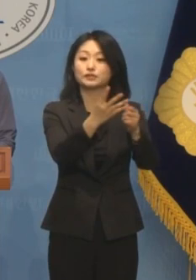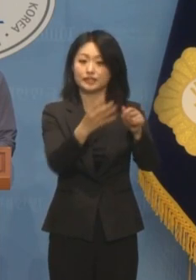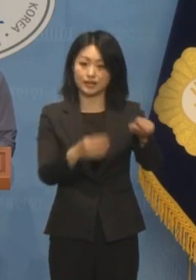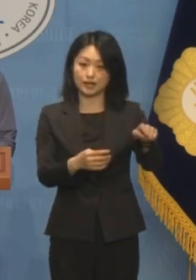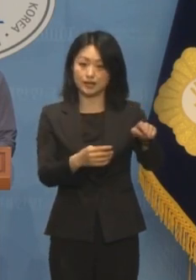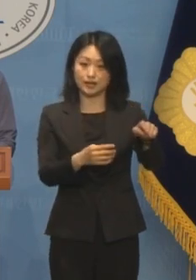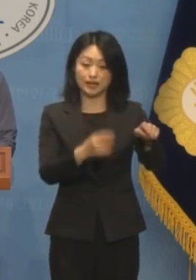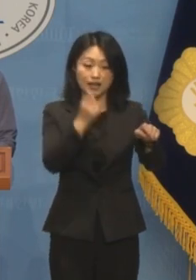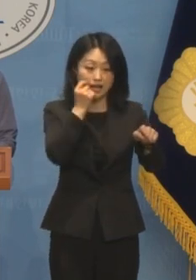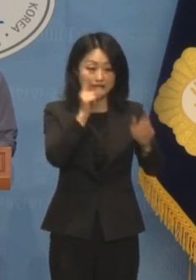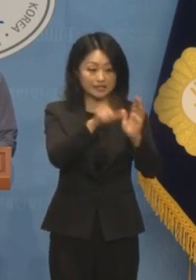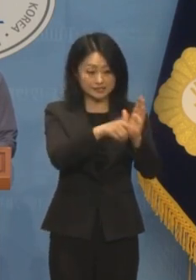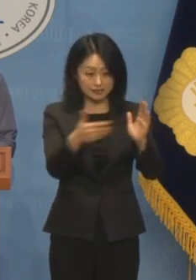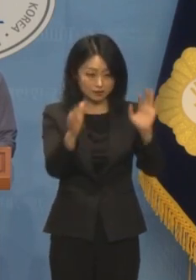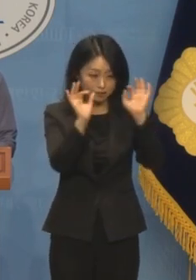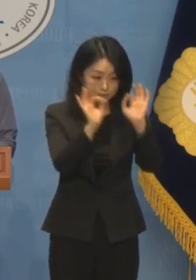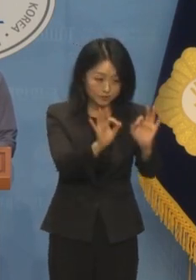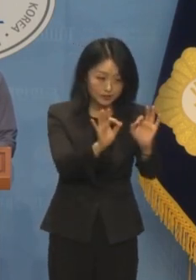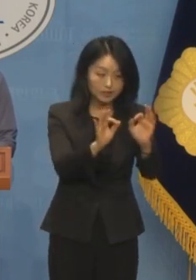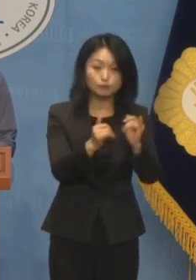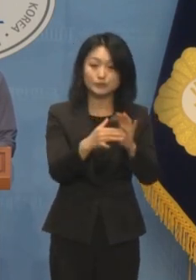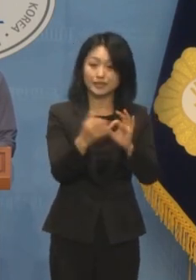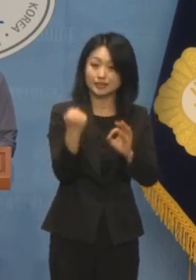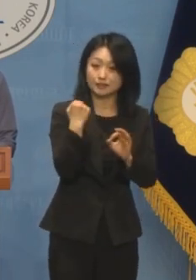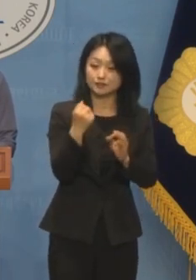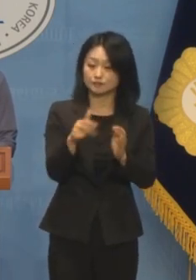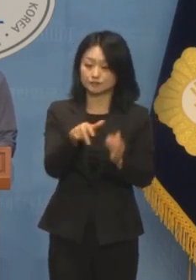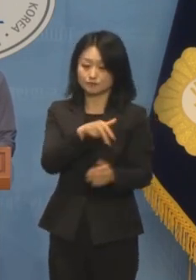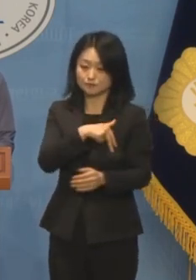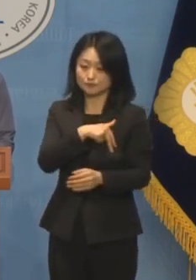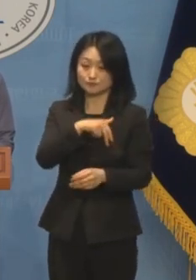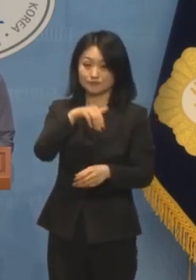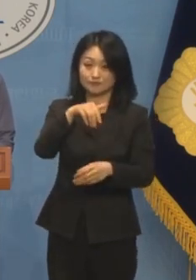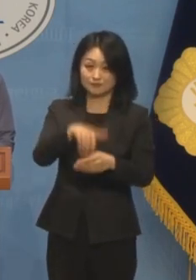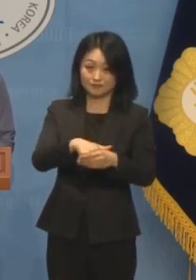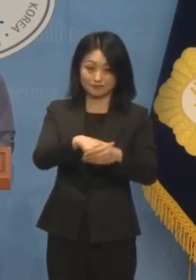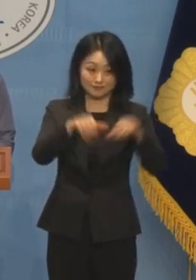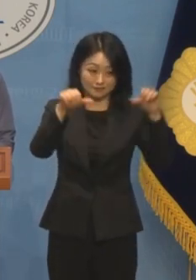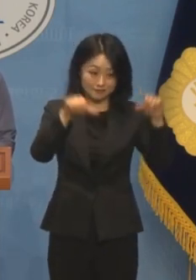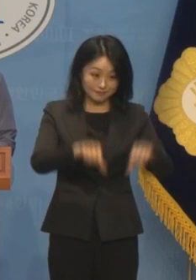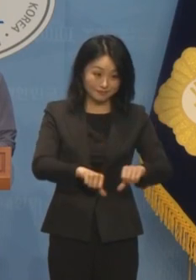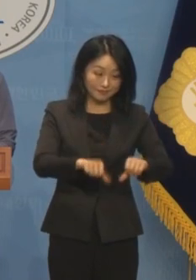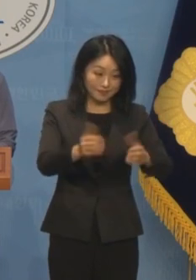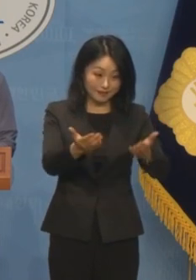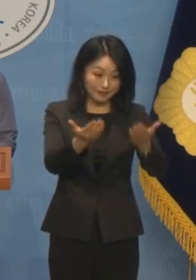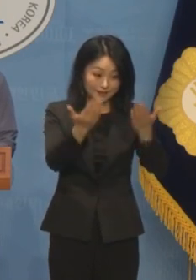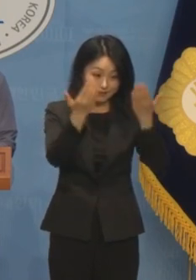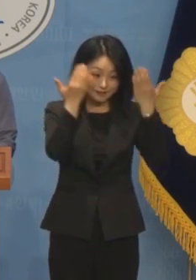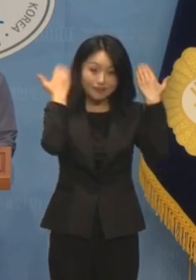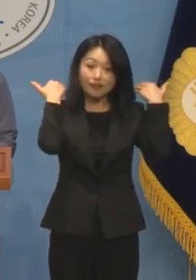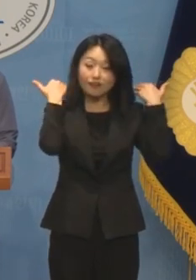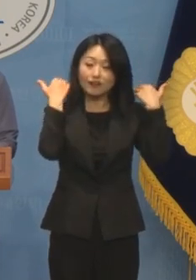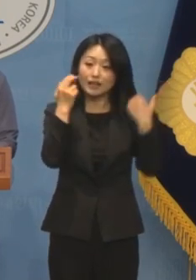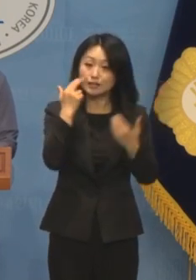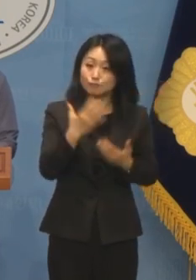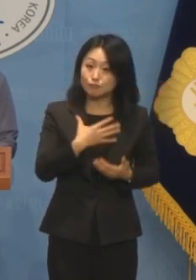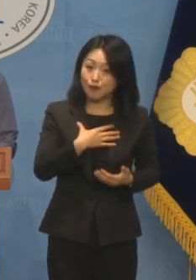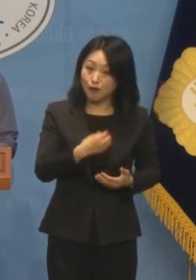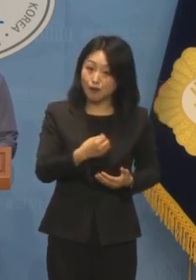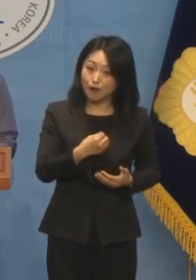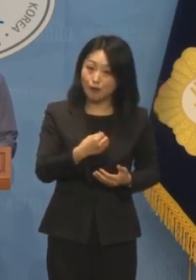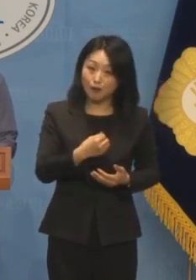지난 지금 국민의힘은 총선 민심을 깡그리 잊었거나 또는 노골적으로